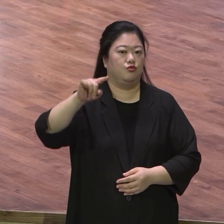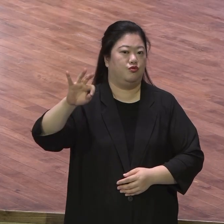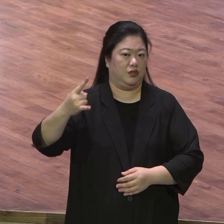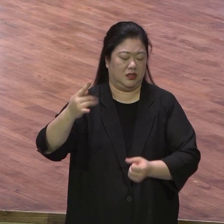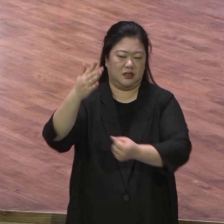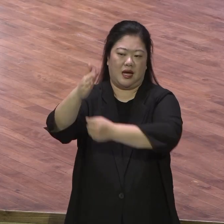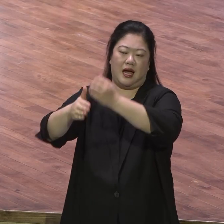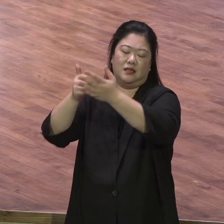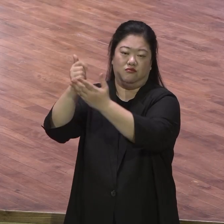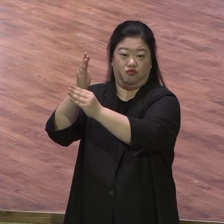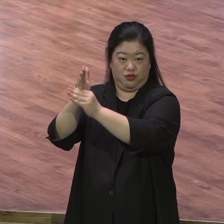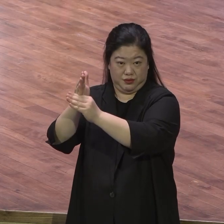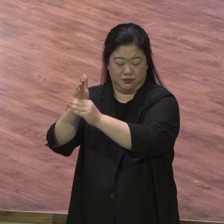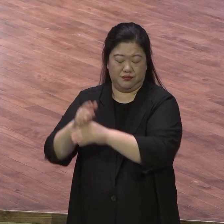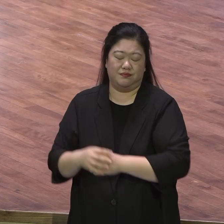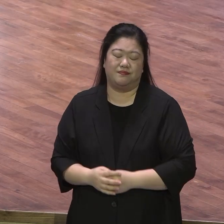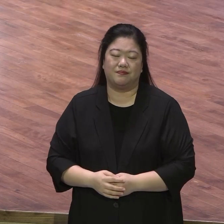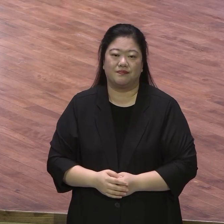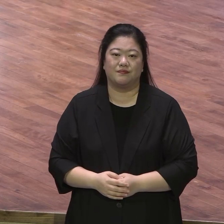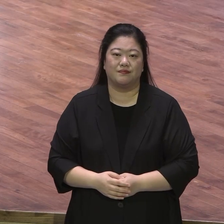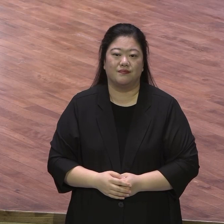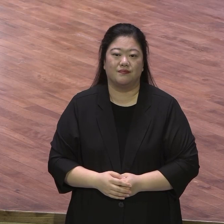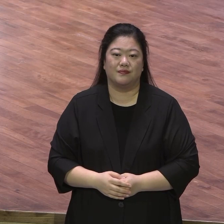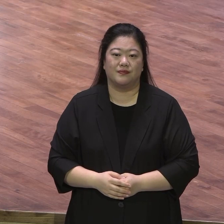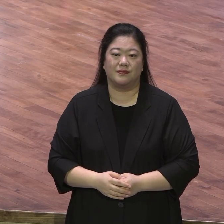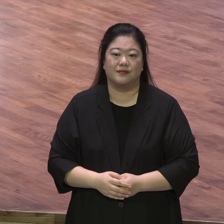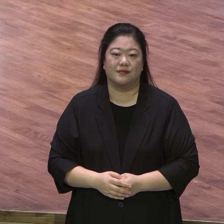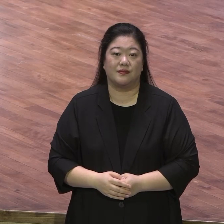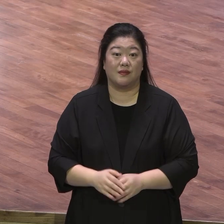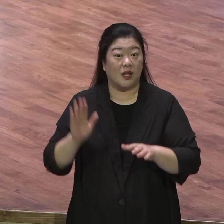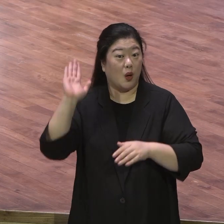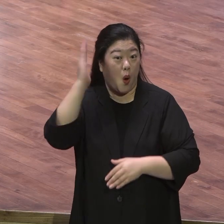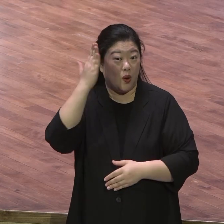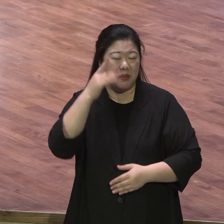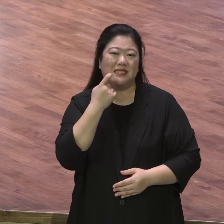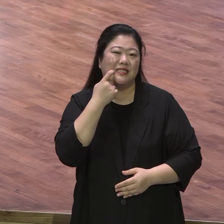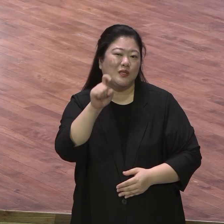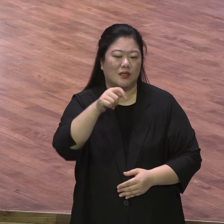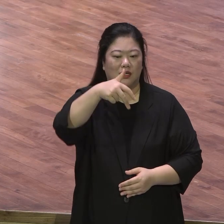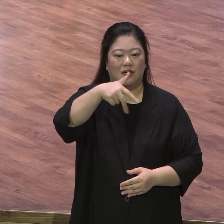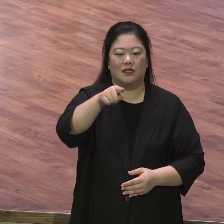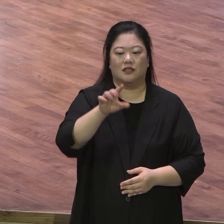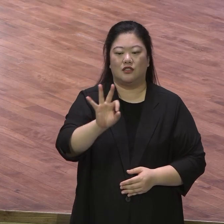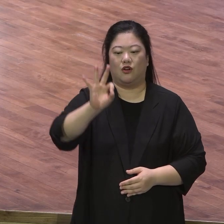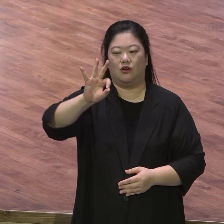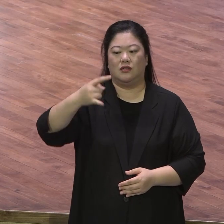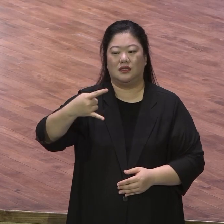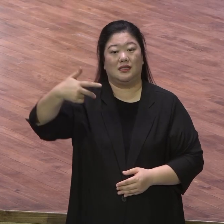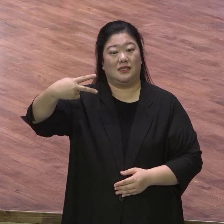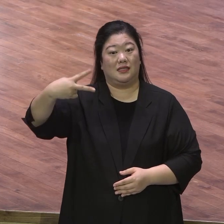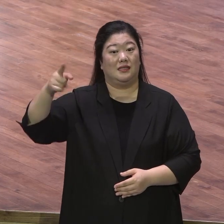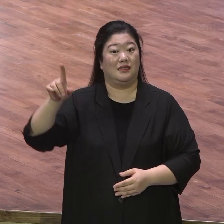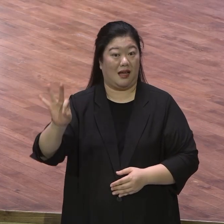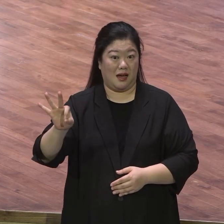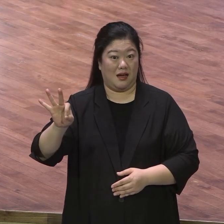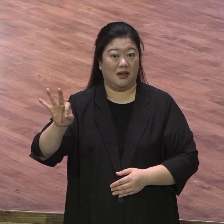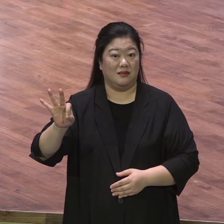그 말이 지금 정의당을 중심으로 정치권에서 포괄적 차별금지법을